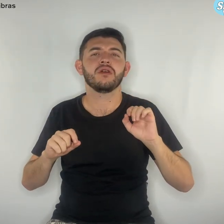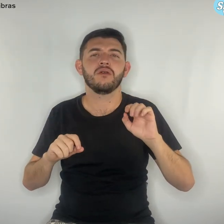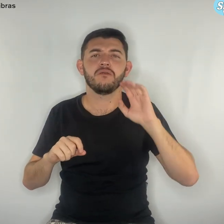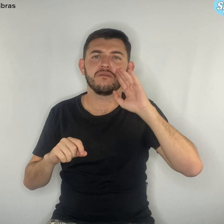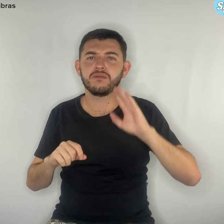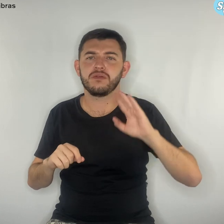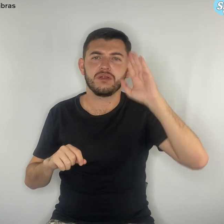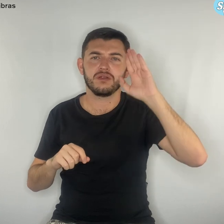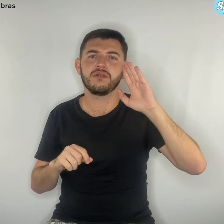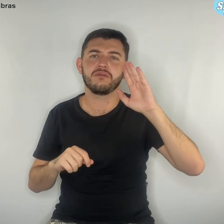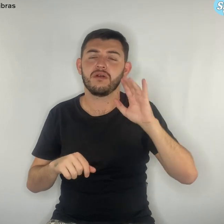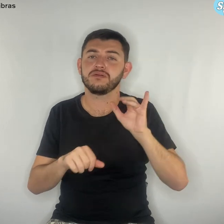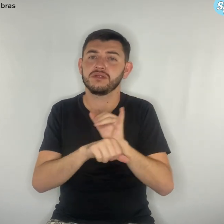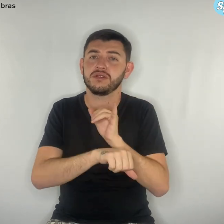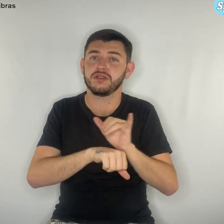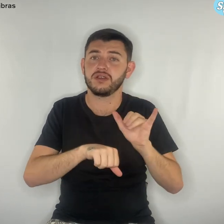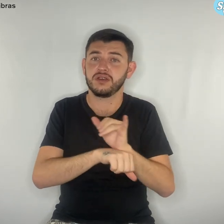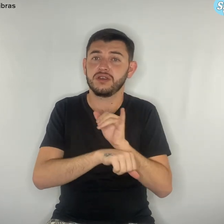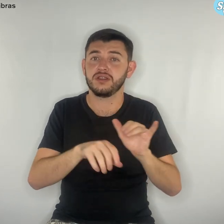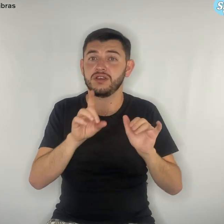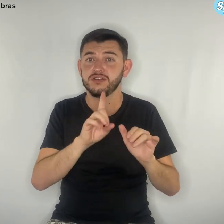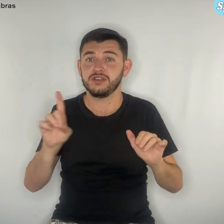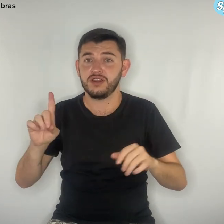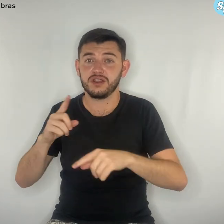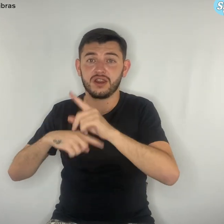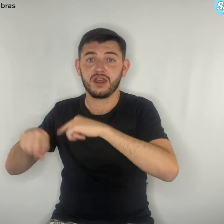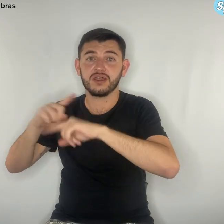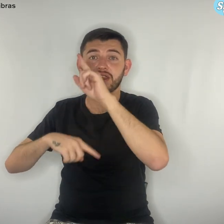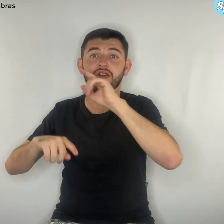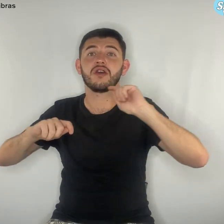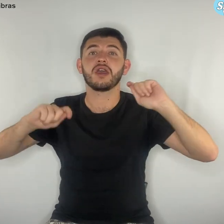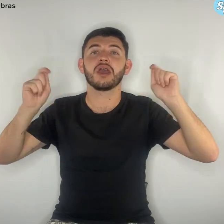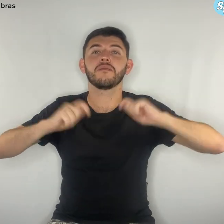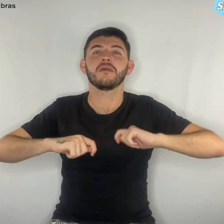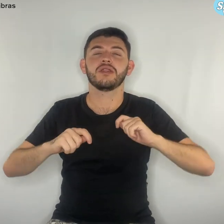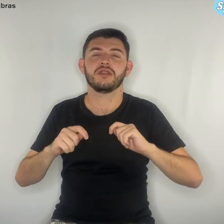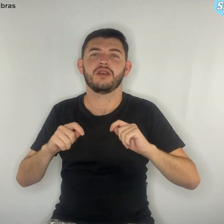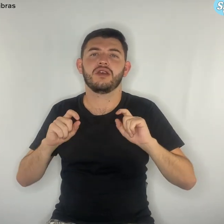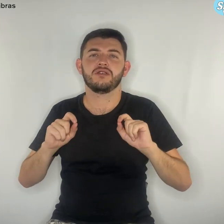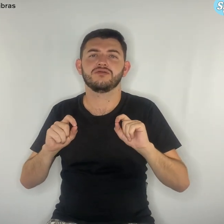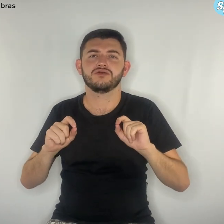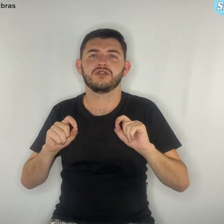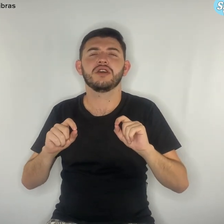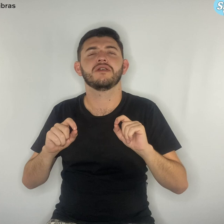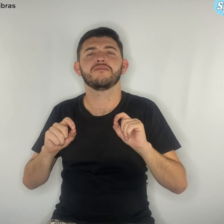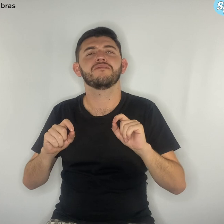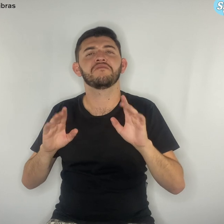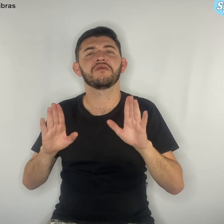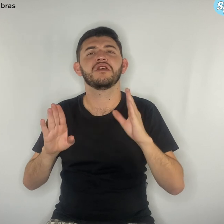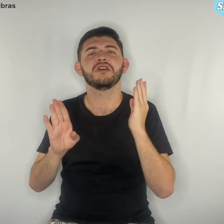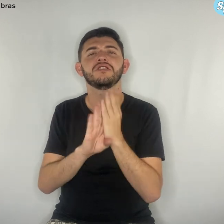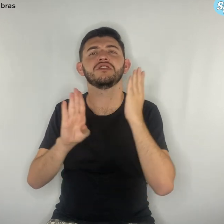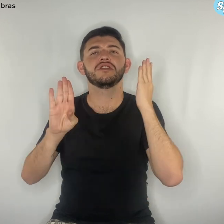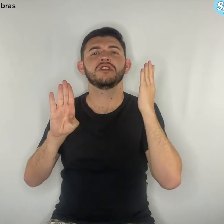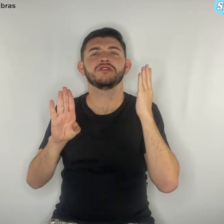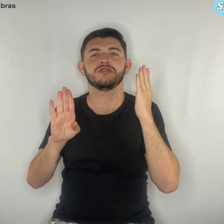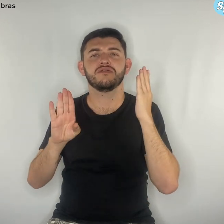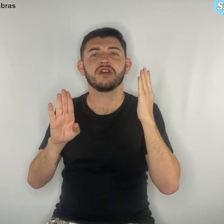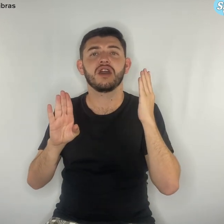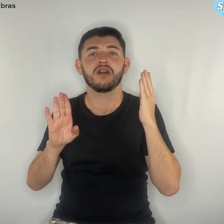da sua ascensão foi a sua capacidade de identificar os estratos de medo e de